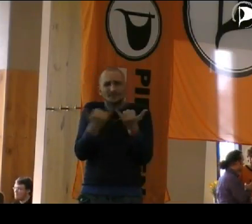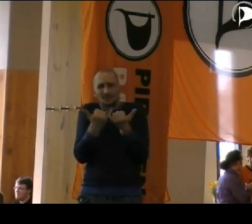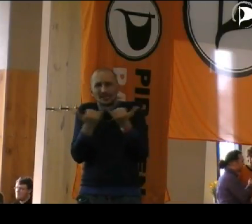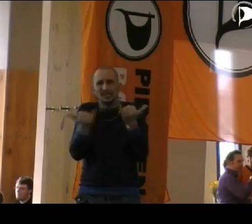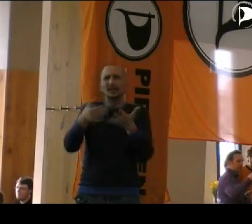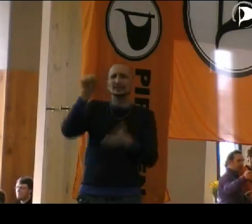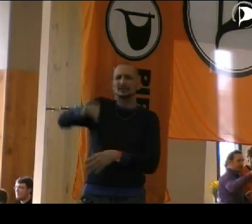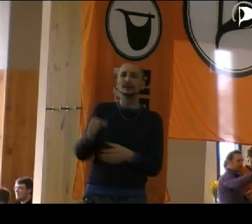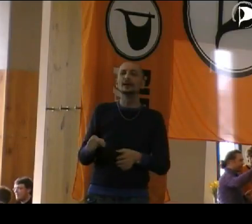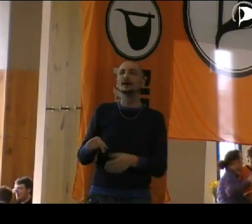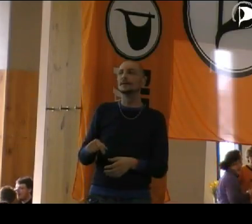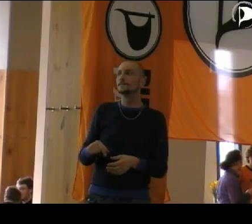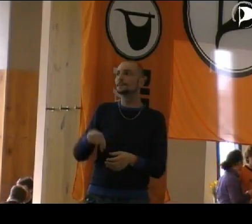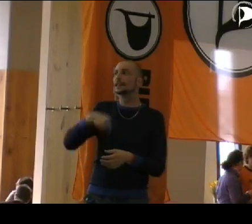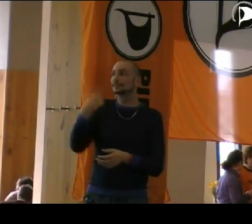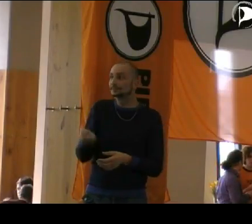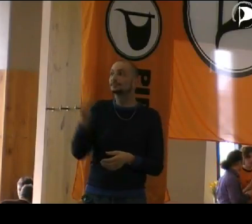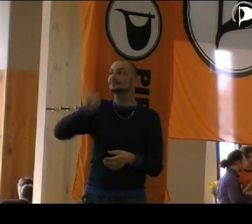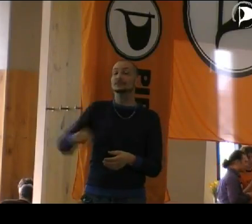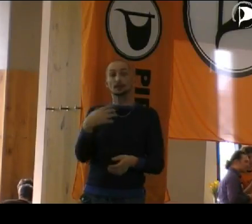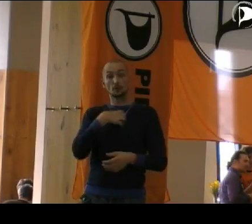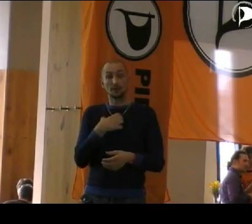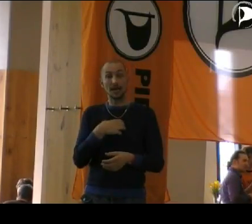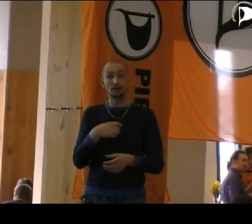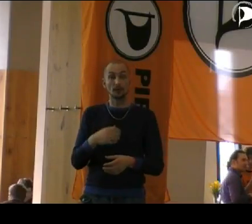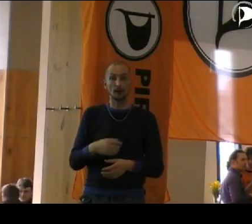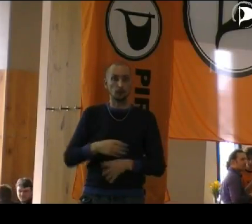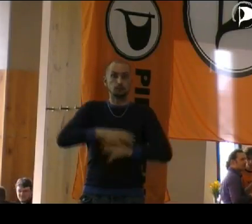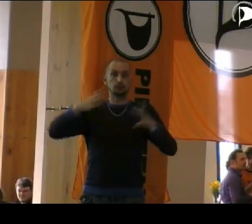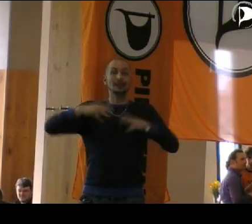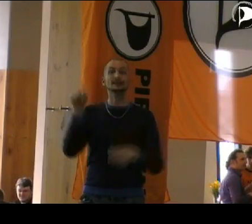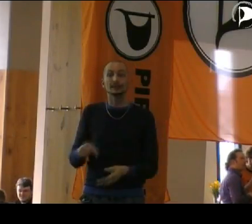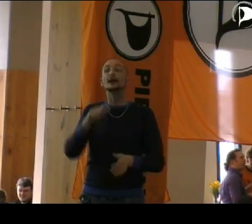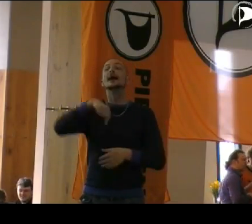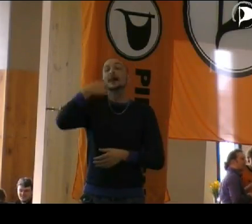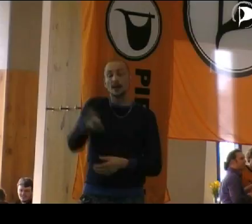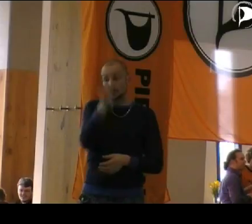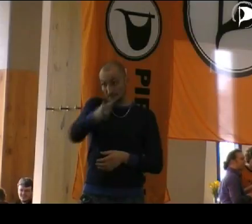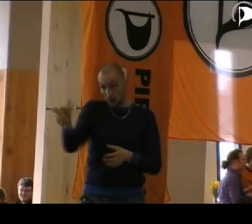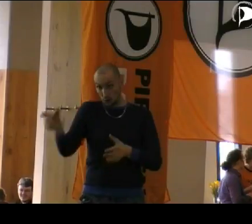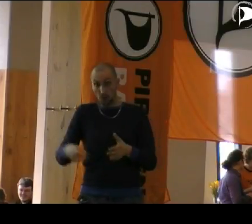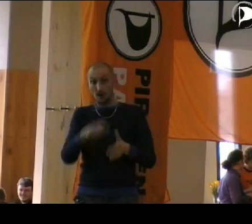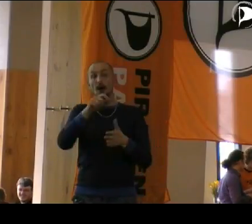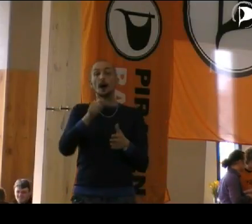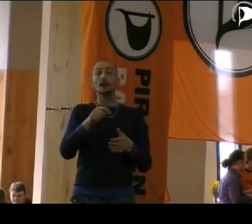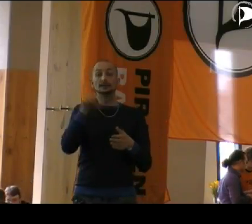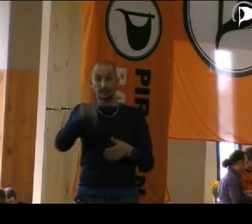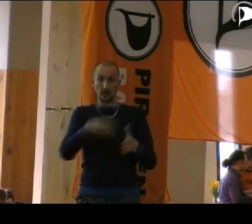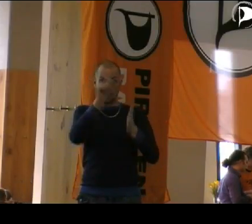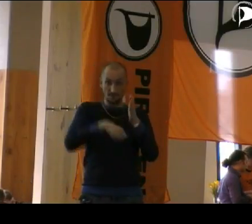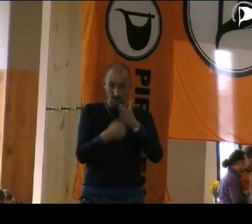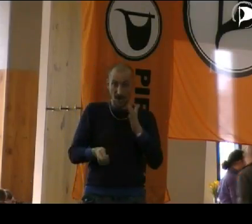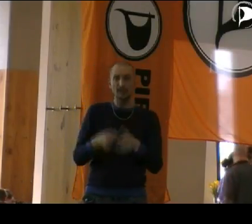der schied dort war damit gegeben sie will ich will diese alternative